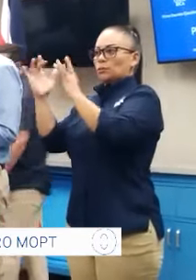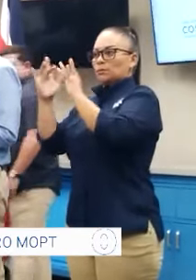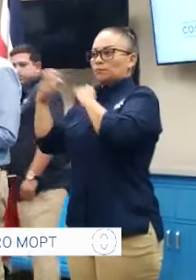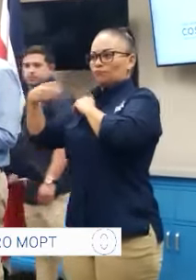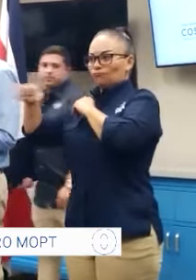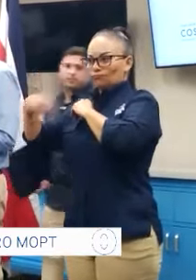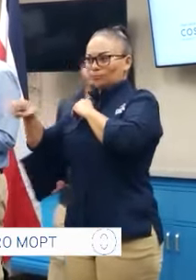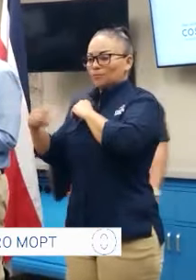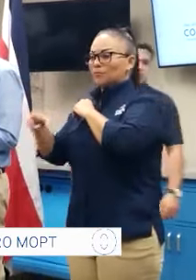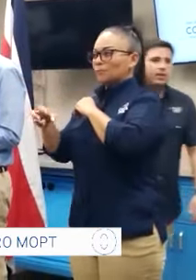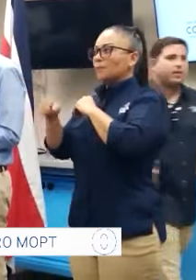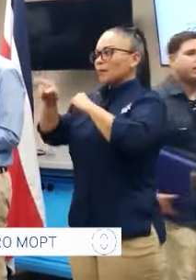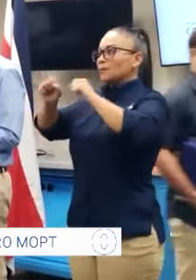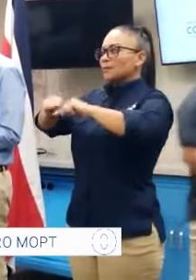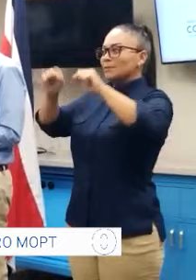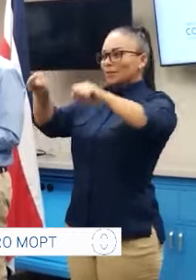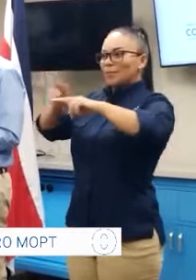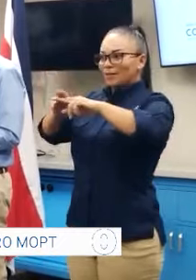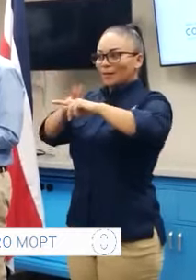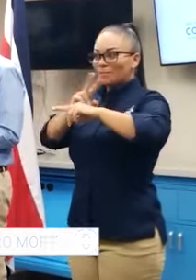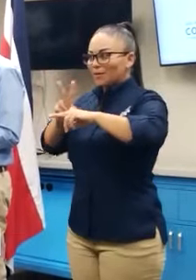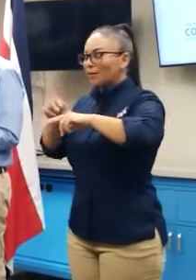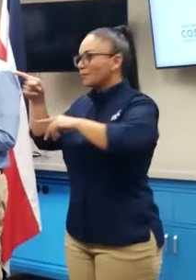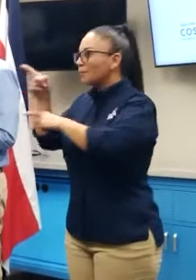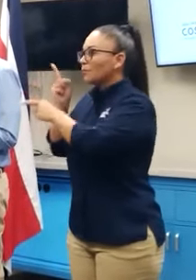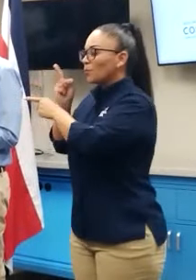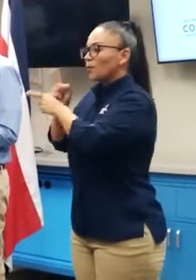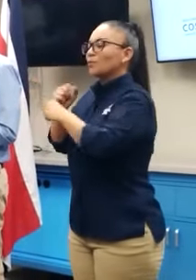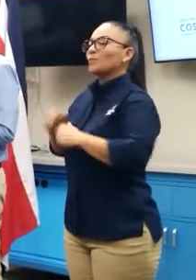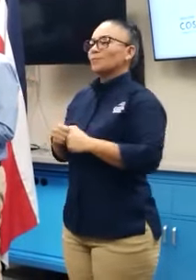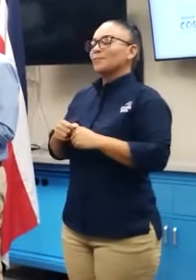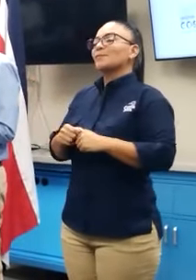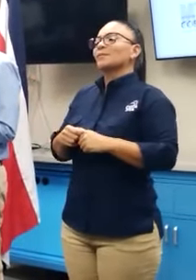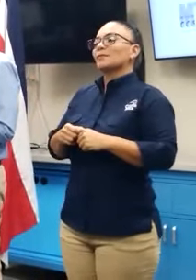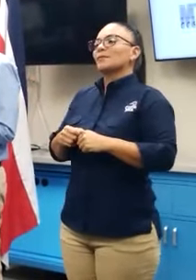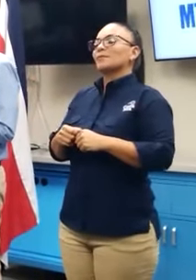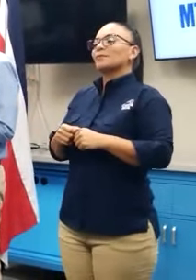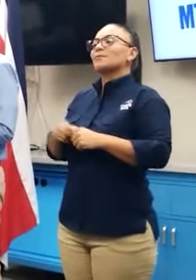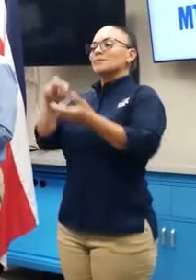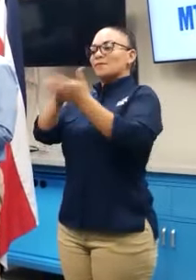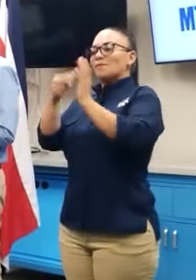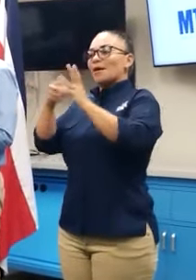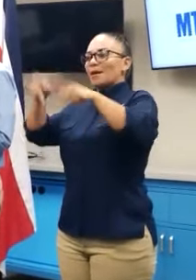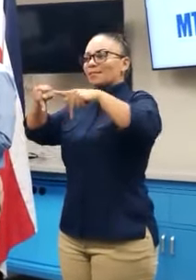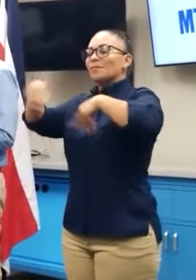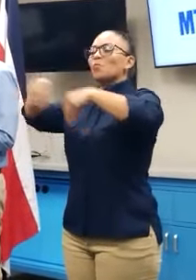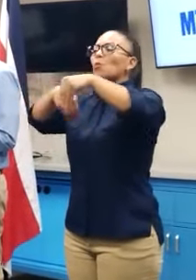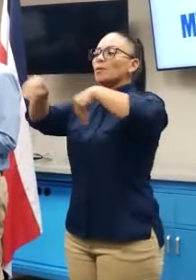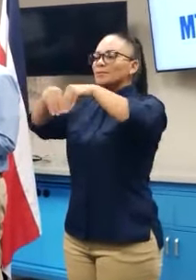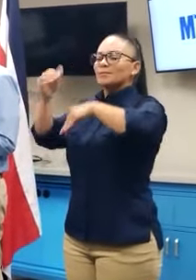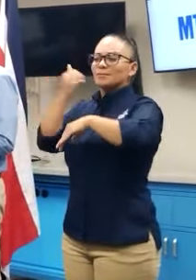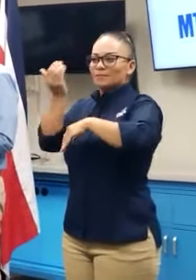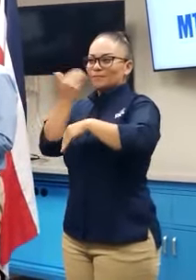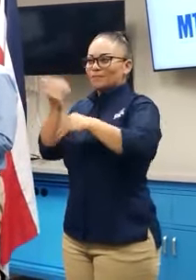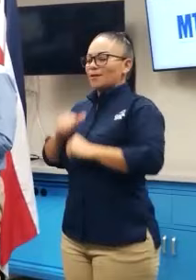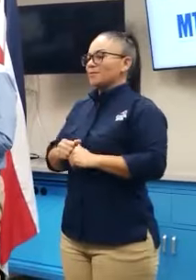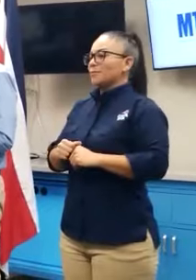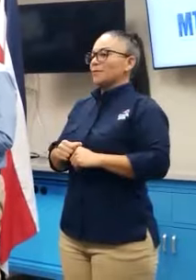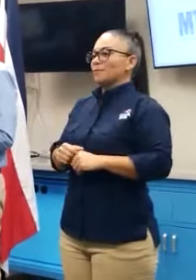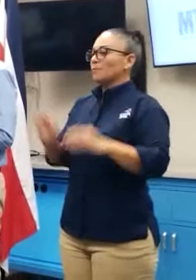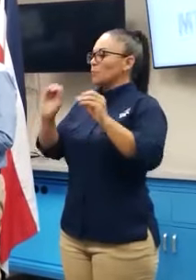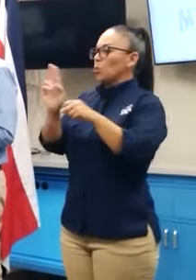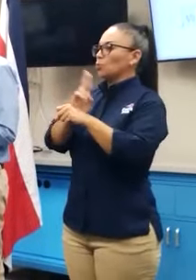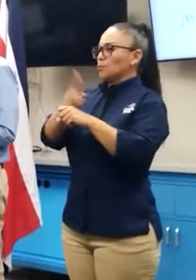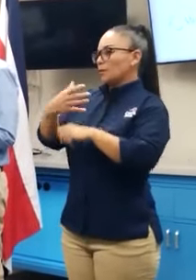a eso me refiero con un sistema de tren, ¿verdad? Exacto. Que permita que la gente se pueda movilizar de manera conveniente sin tener que usar